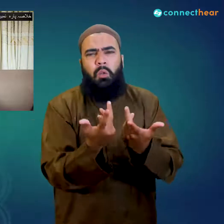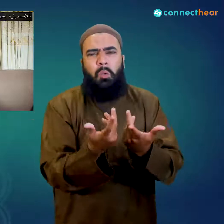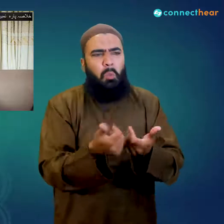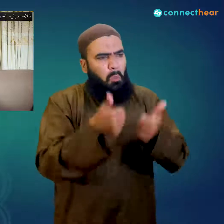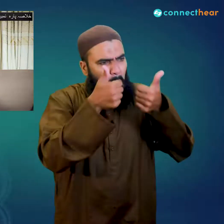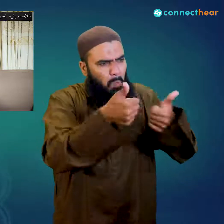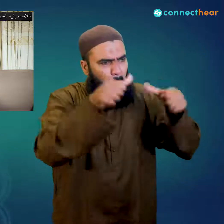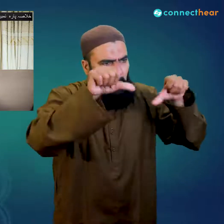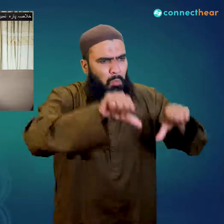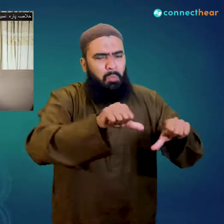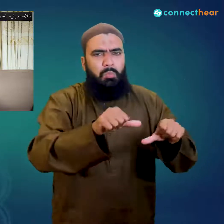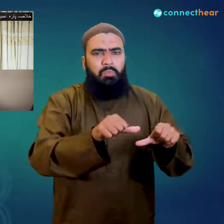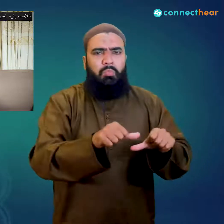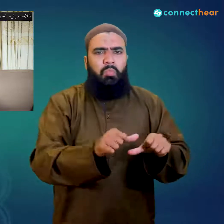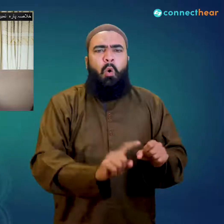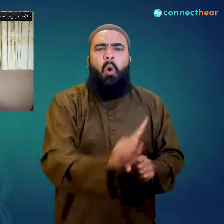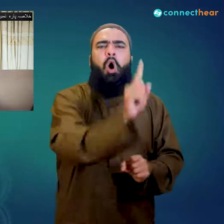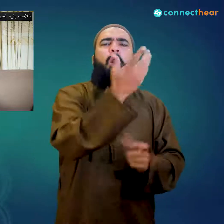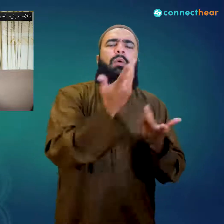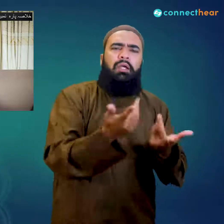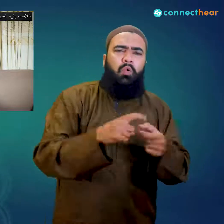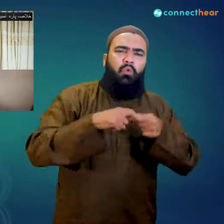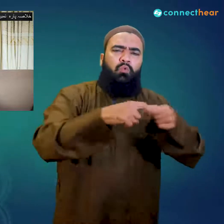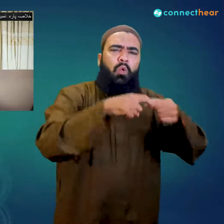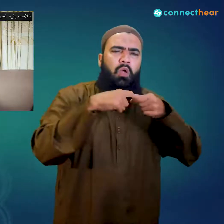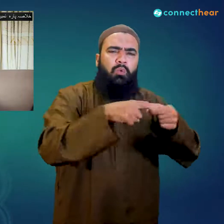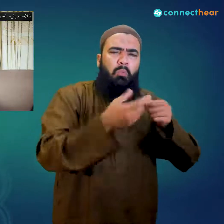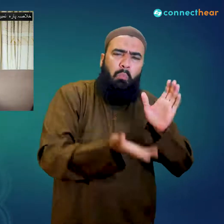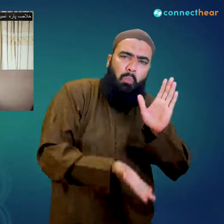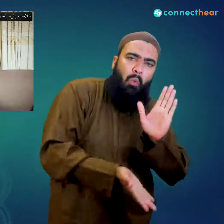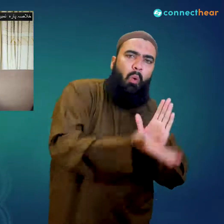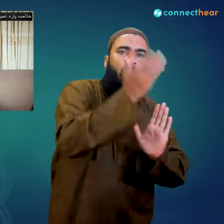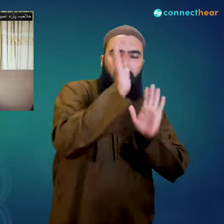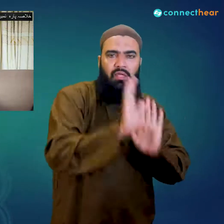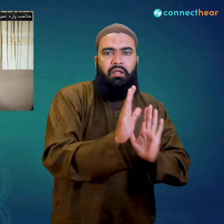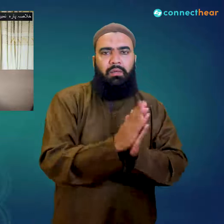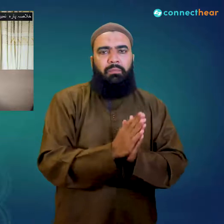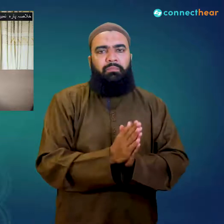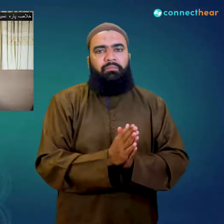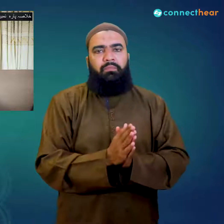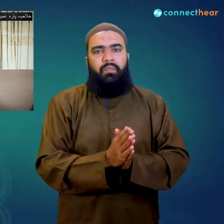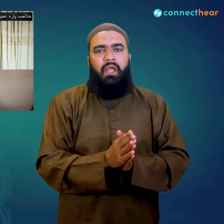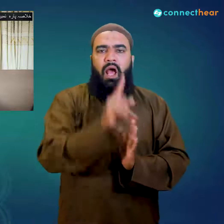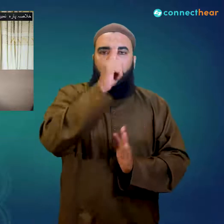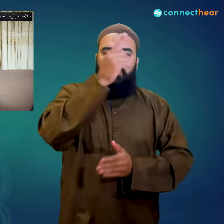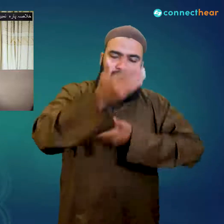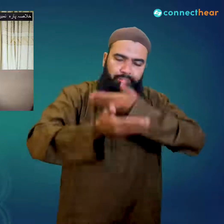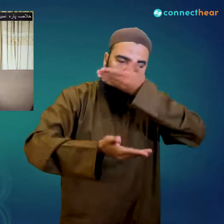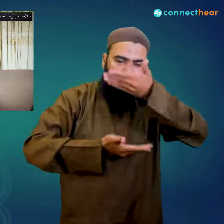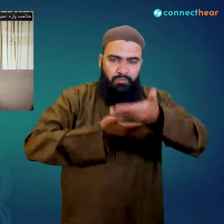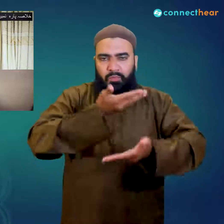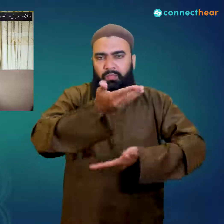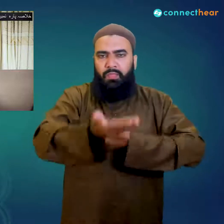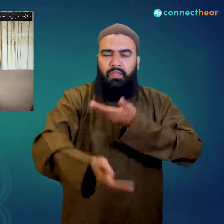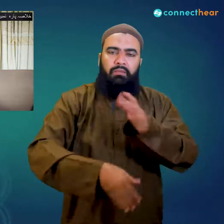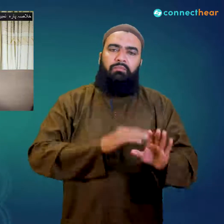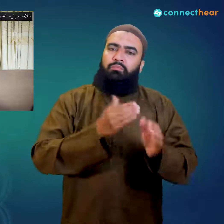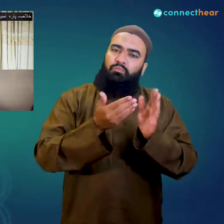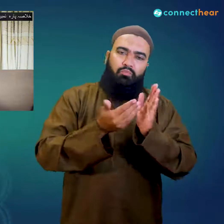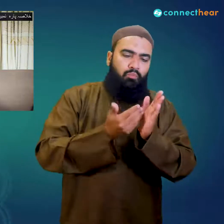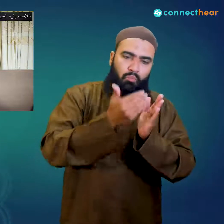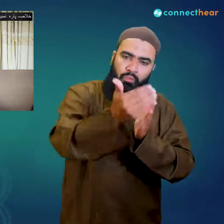ہو یا نہ ہو، اور اس کی عمر کتنی ہونی چاہیے۔ اس طرح کی حجتیں جب کرنے لگے تو اللہ رب العزت نے اس کا جواب تو دے